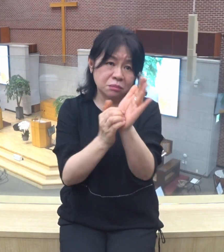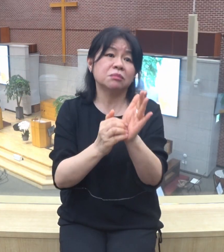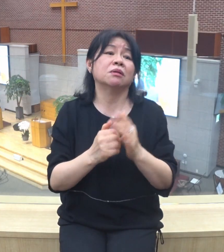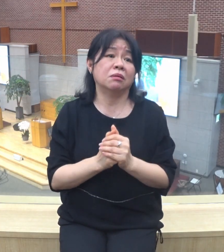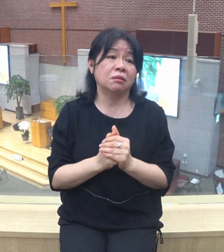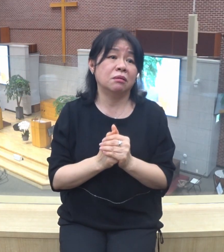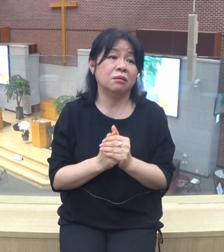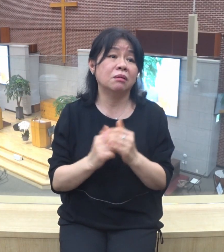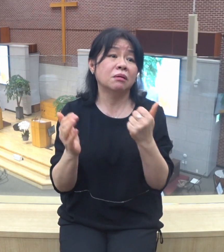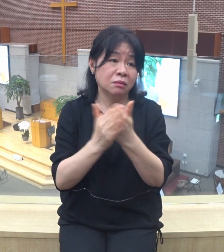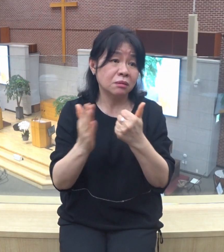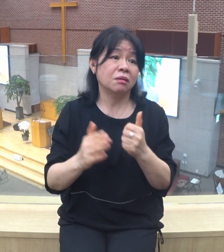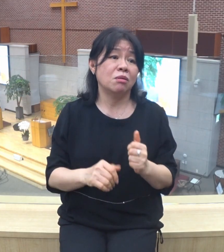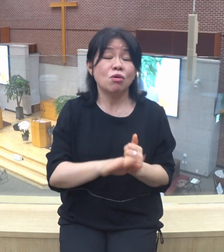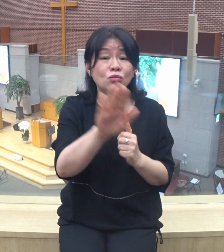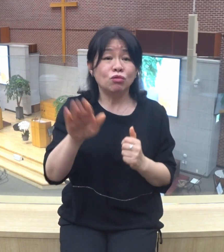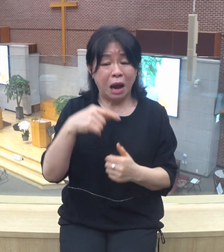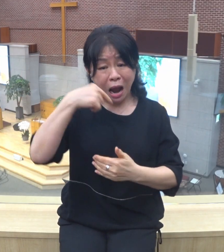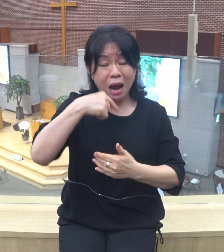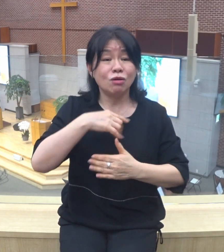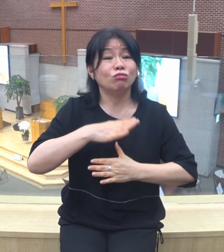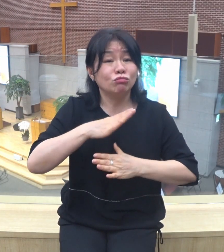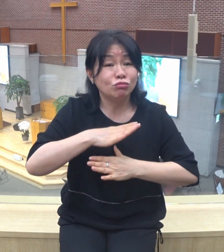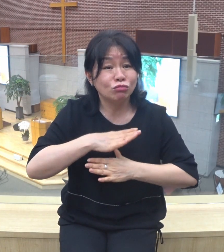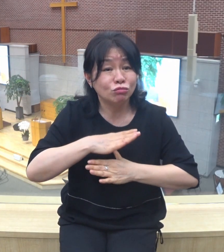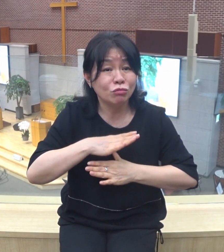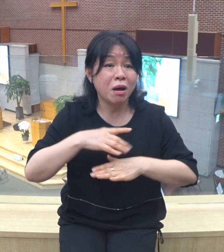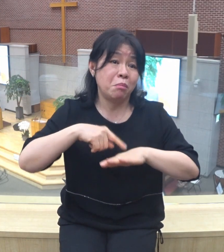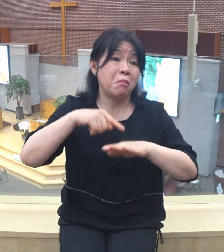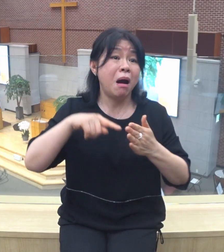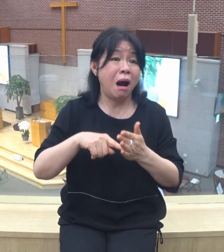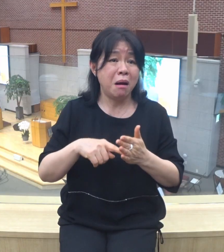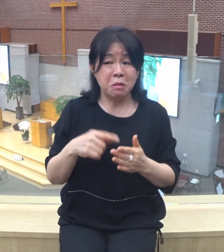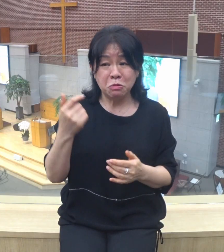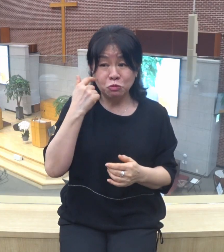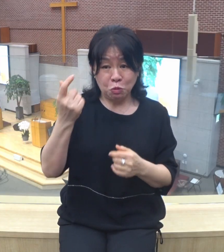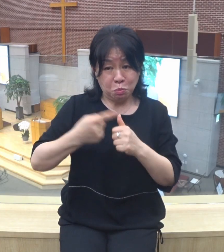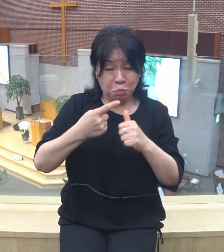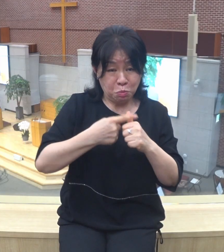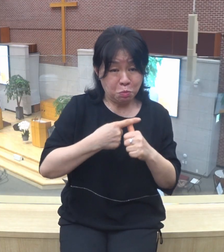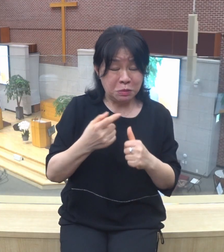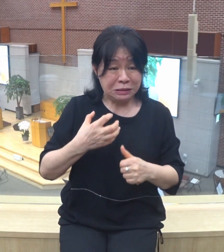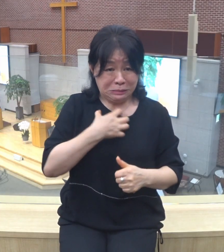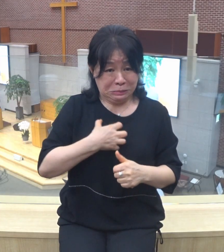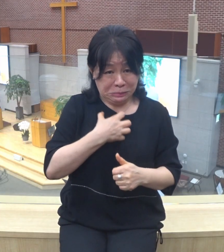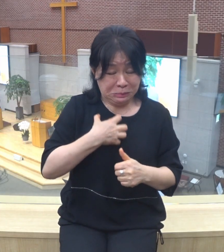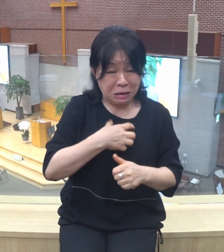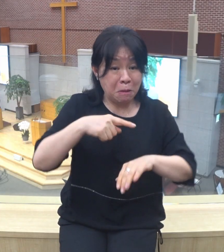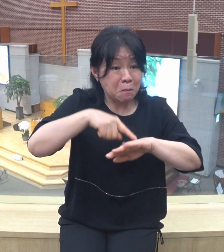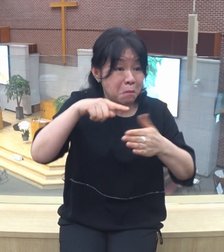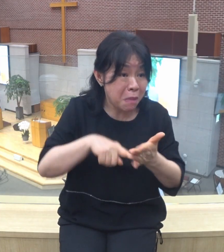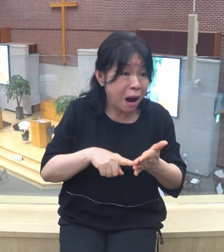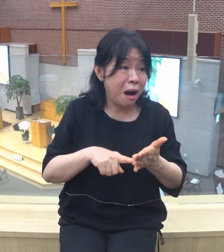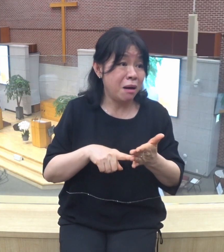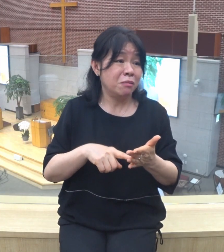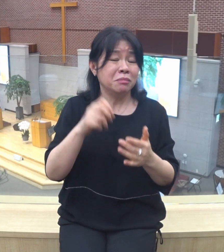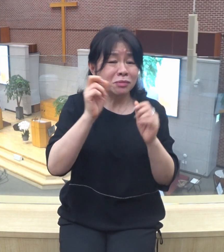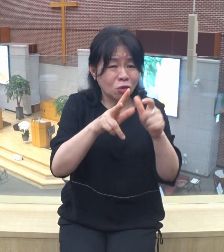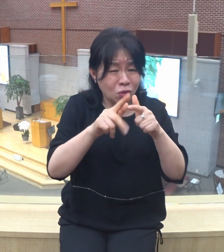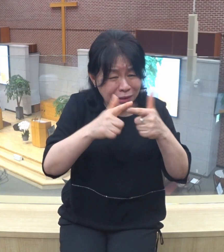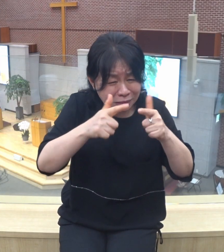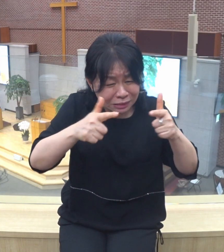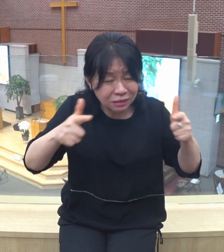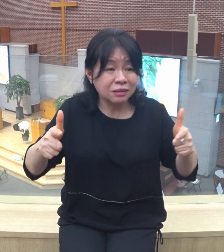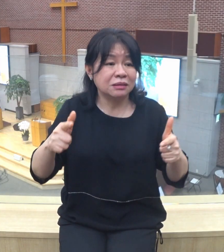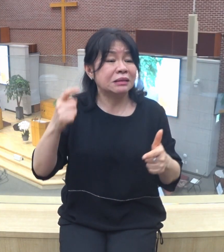우리는요, 우리의 두려움에도, 우리의 이전의 상처에도, 실패에도, 또 하나님을 거스르는 세상의